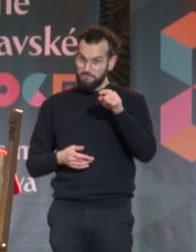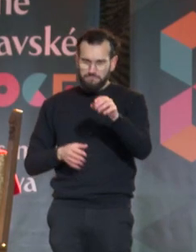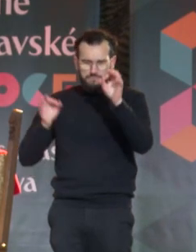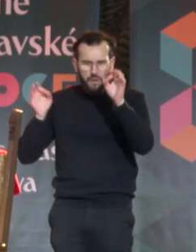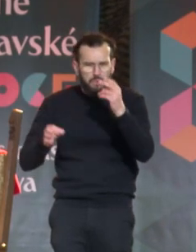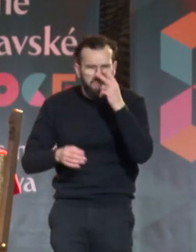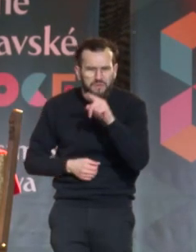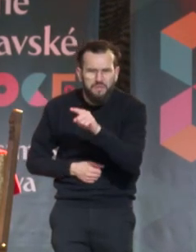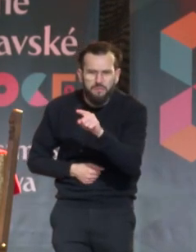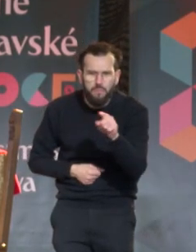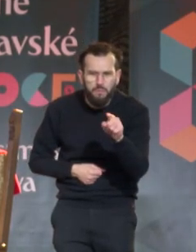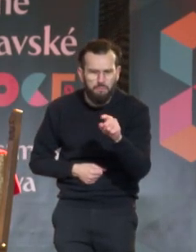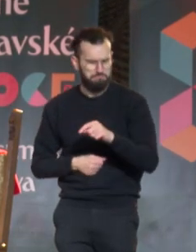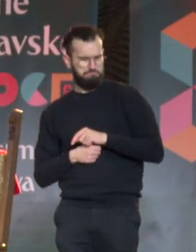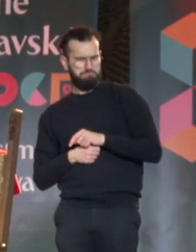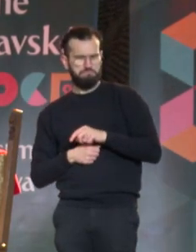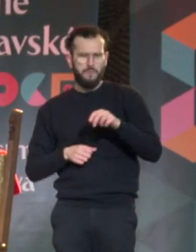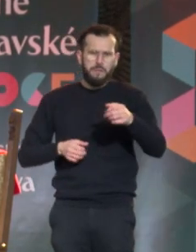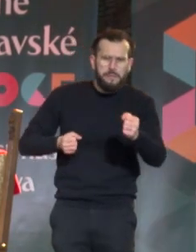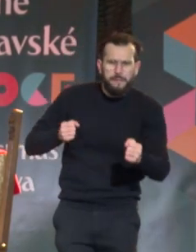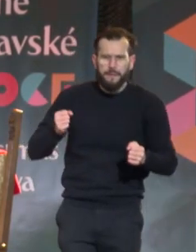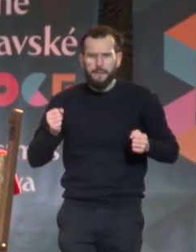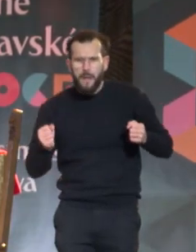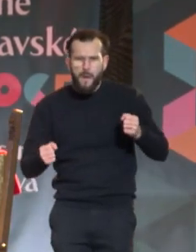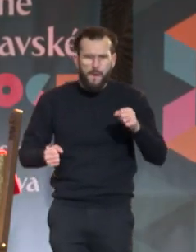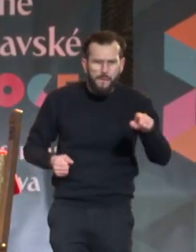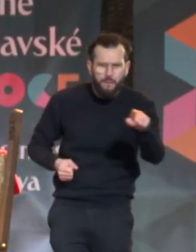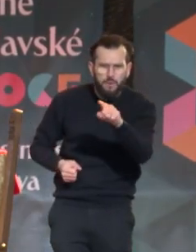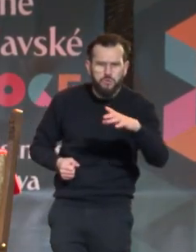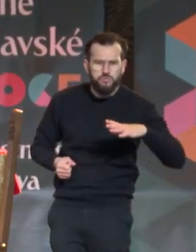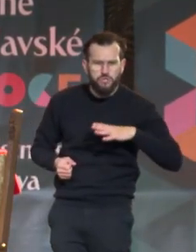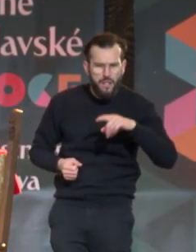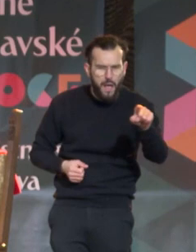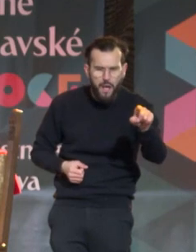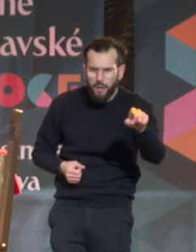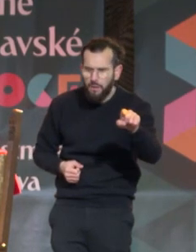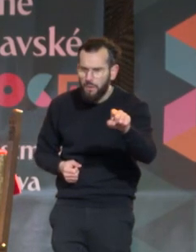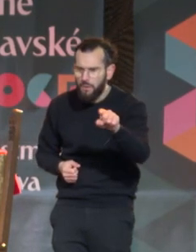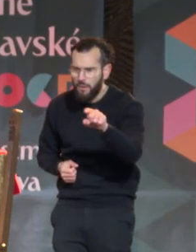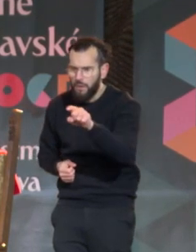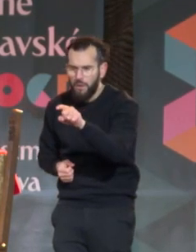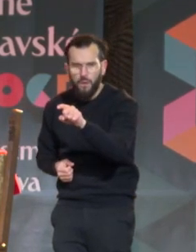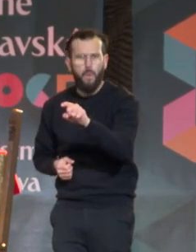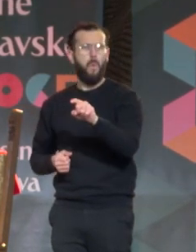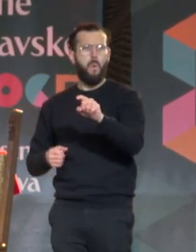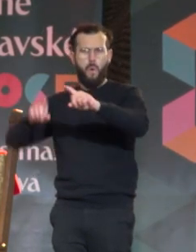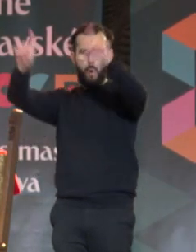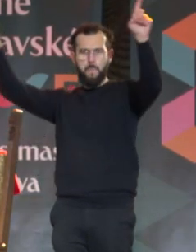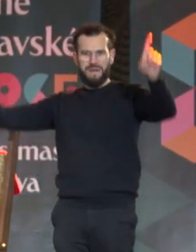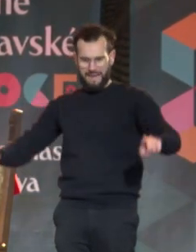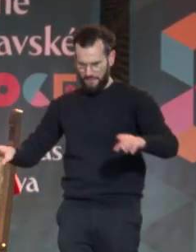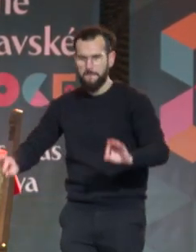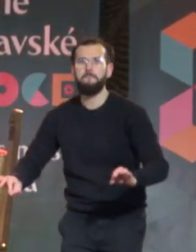brodí akási pani, ktorá dáva pokyny, cez veľký obraz prehodí plachtu